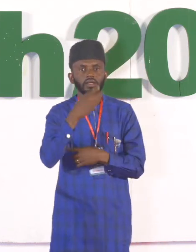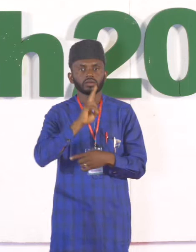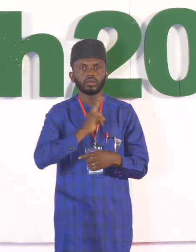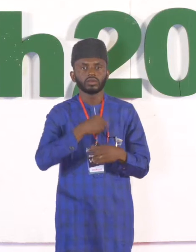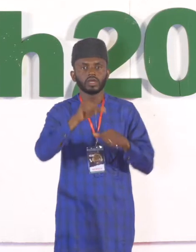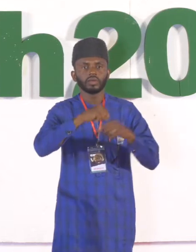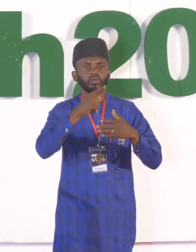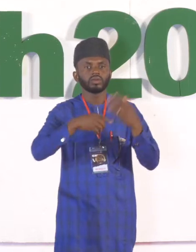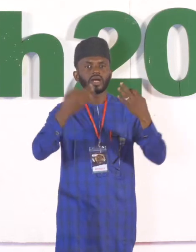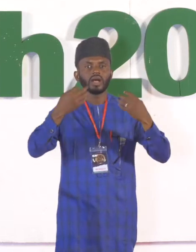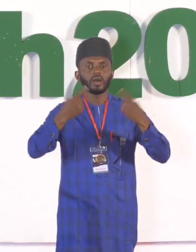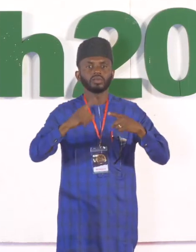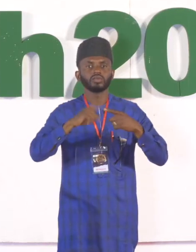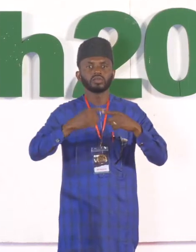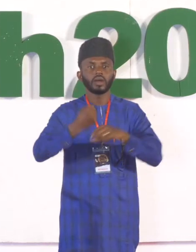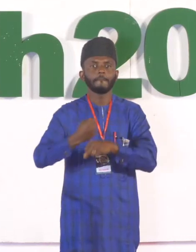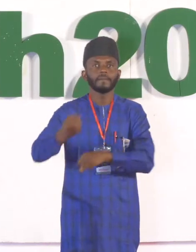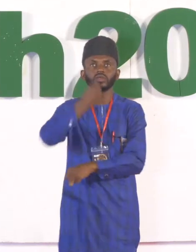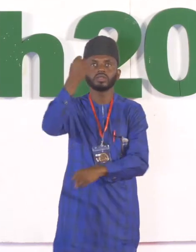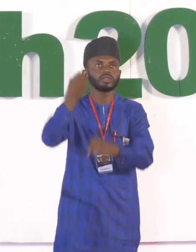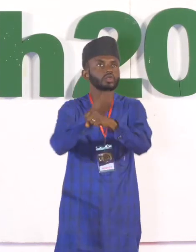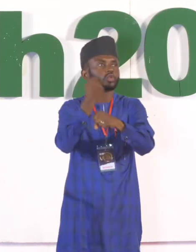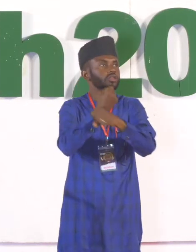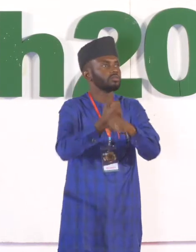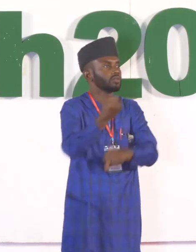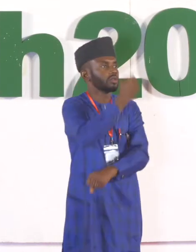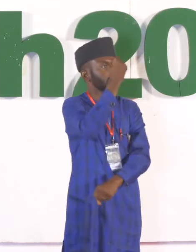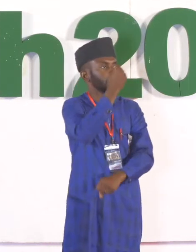الْجِبَالِ فَقُلْ يَنْسِفُهَا رَبِّي